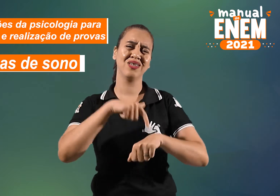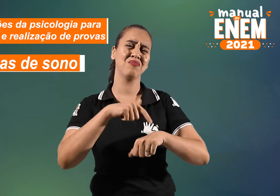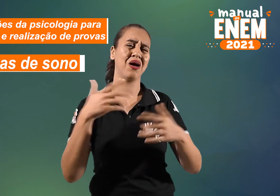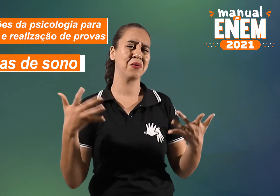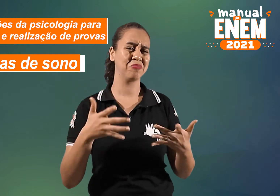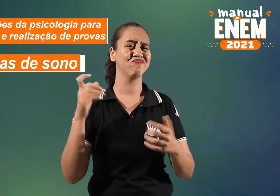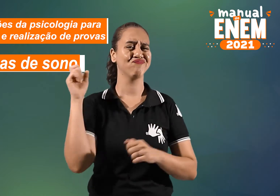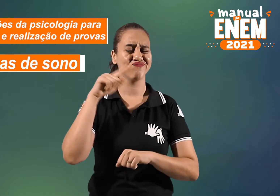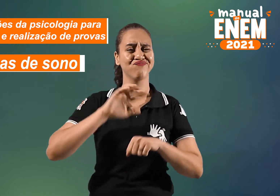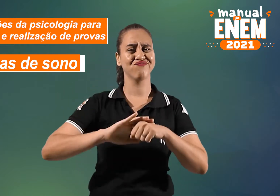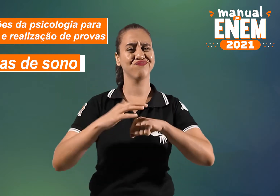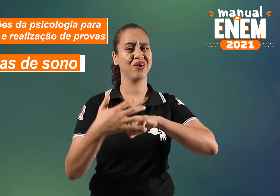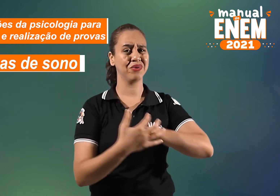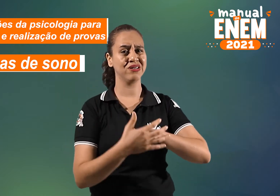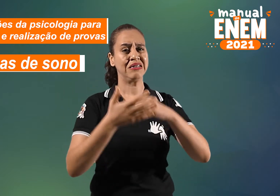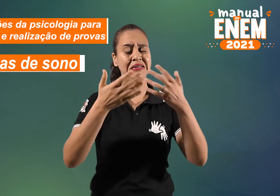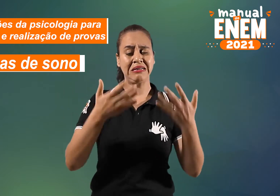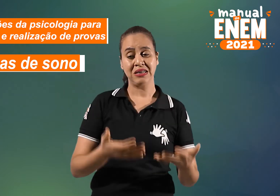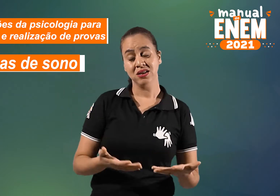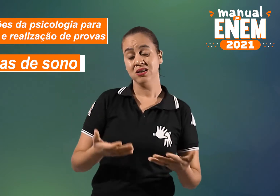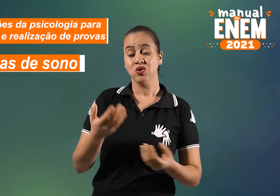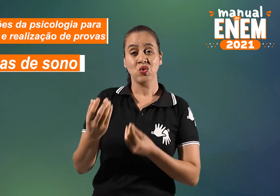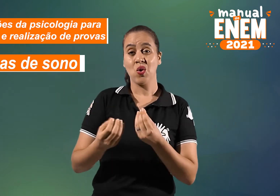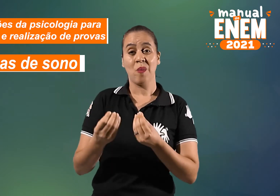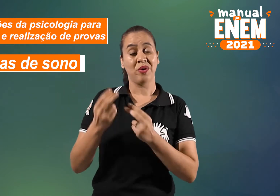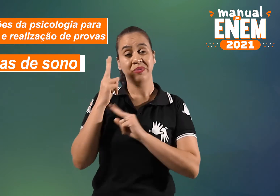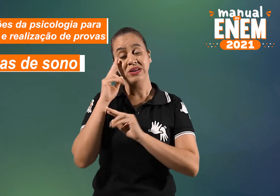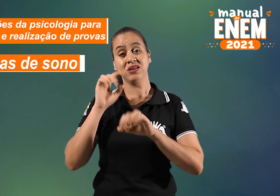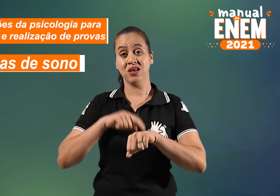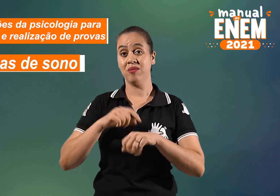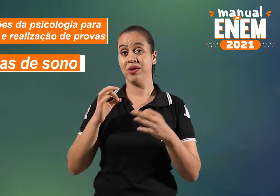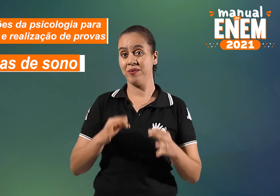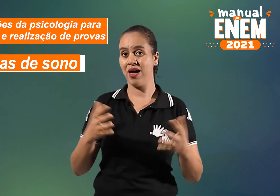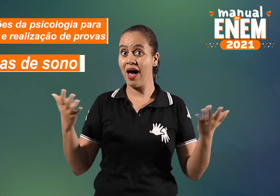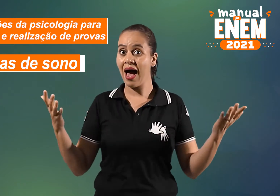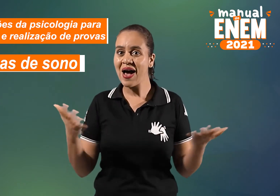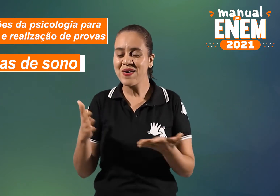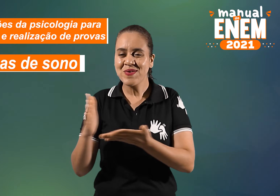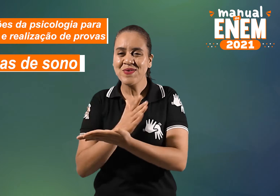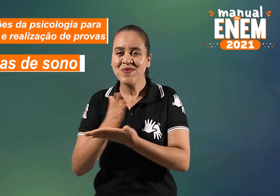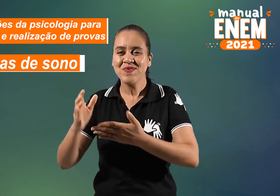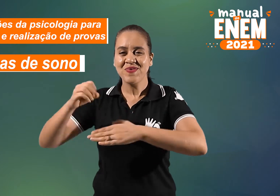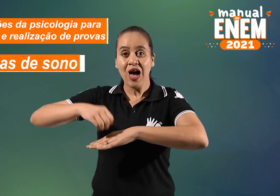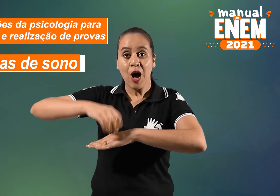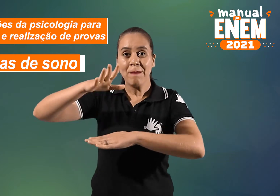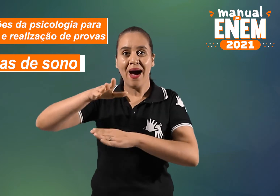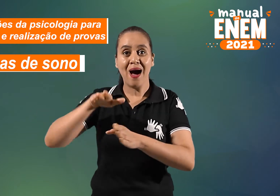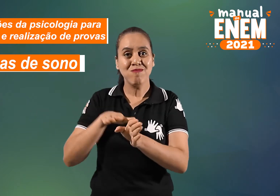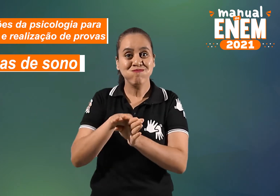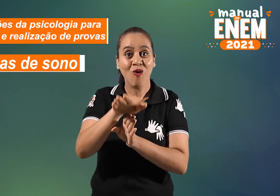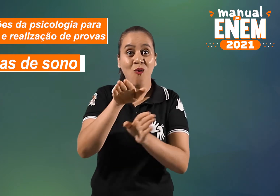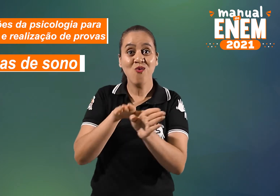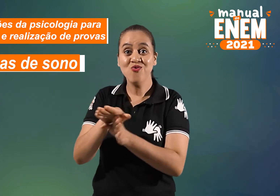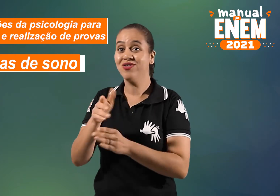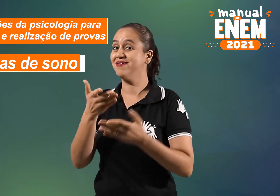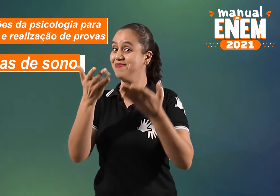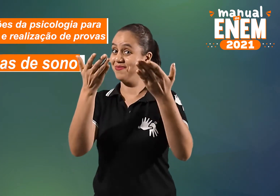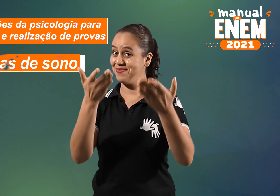especialmente agora, nesses tempos de pandemia. Então, pensando nisso, nós separamos aí algumas dicas para te orientar